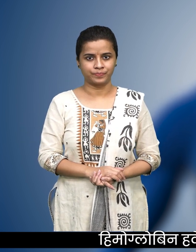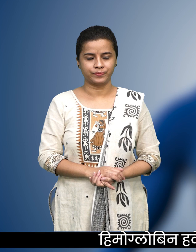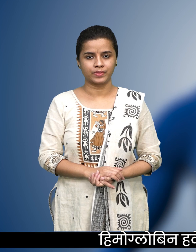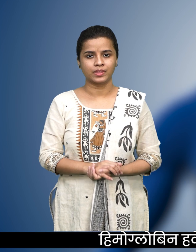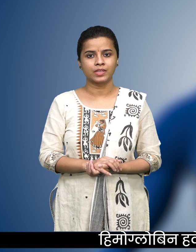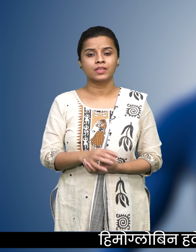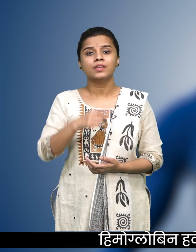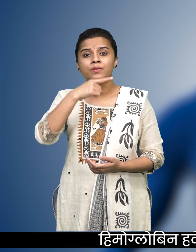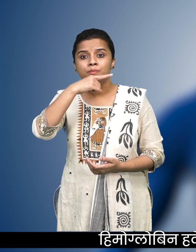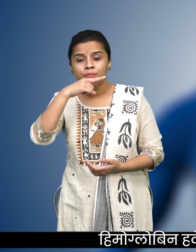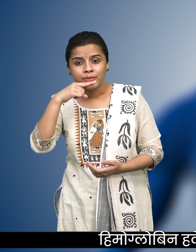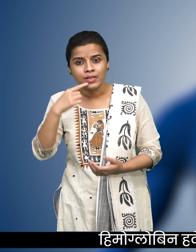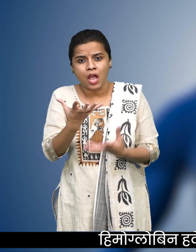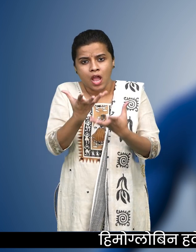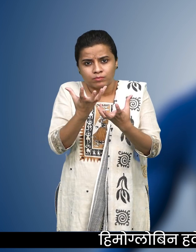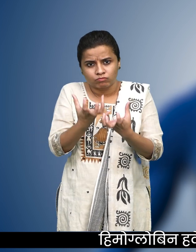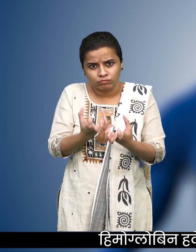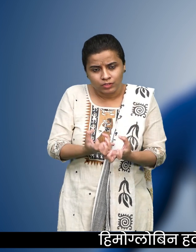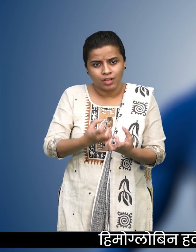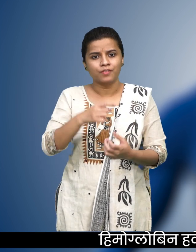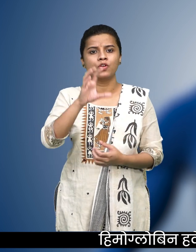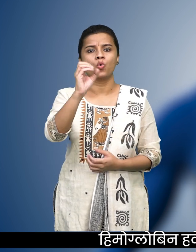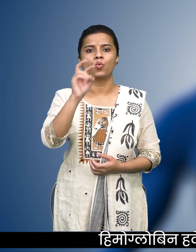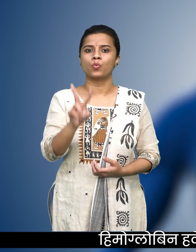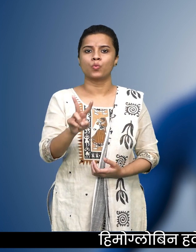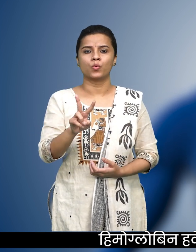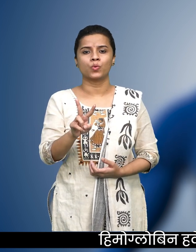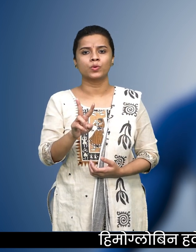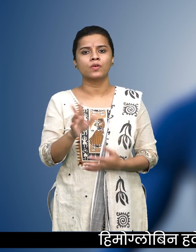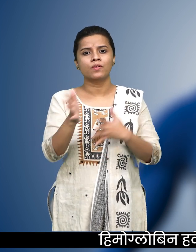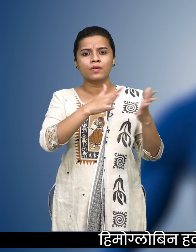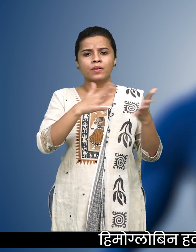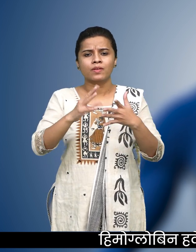हिमोग्लोबिन हवेतील ऑक्सिजन अल्व्होलीच्या आत शोषून घेते.